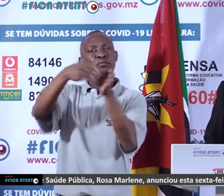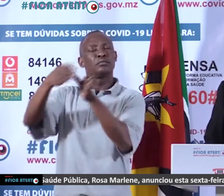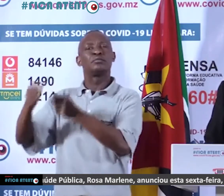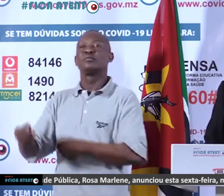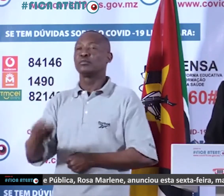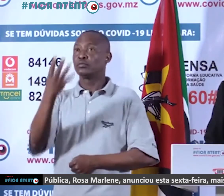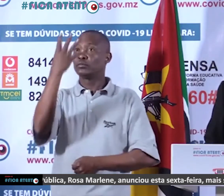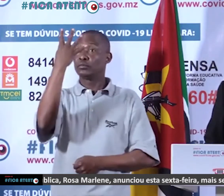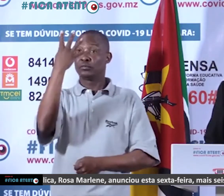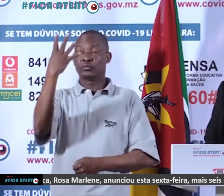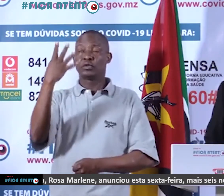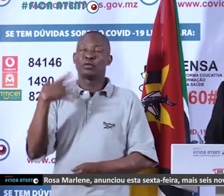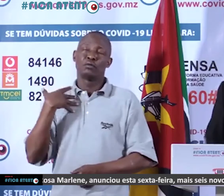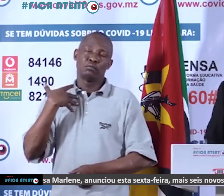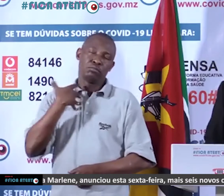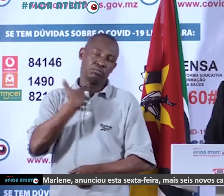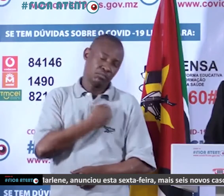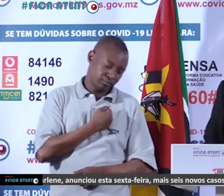já comunicamos.